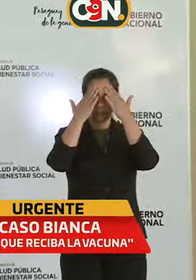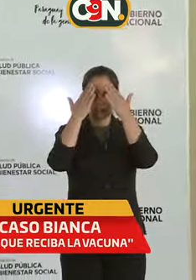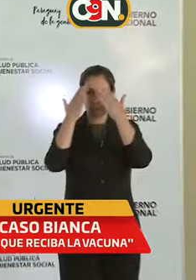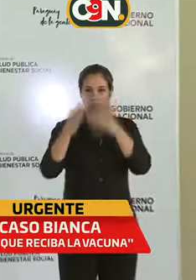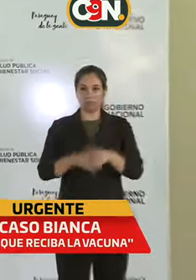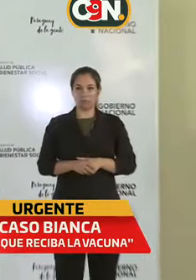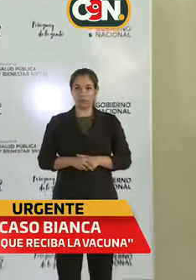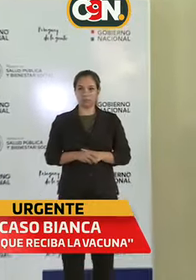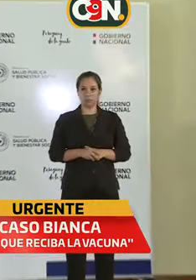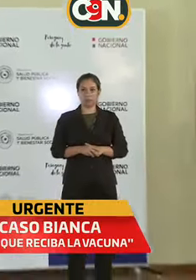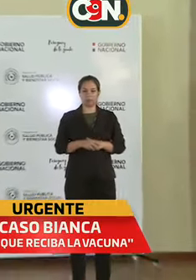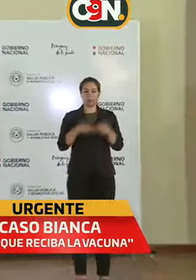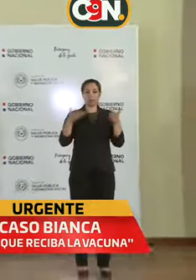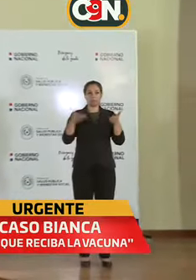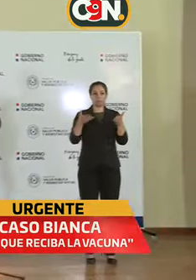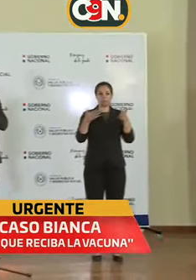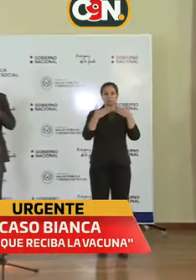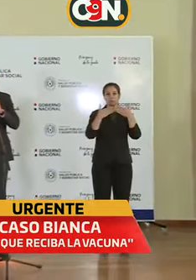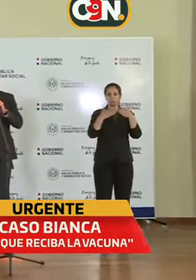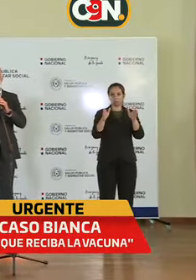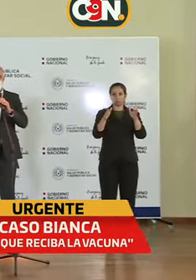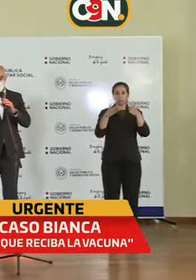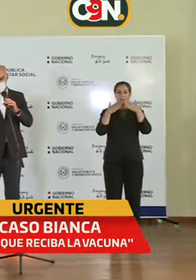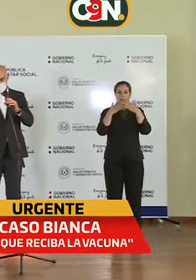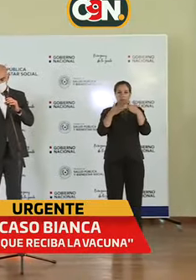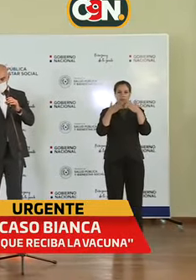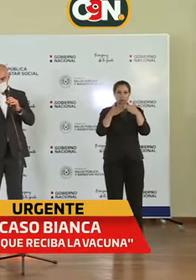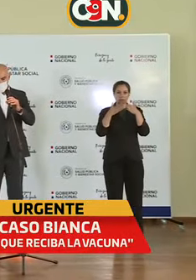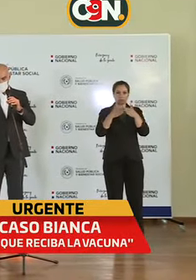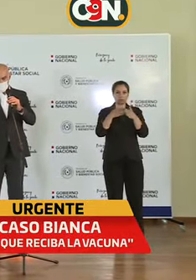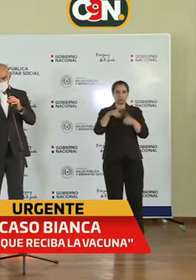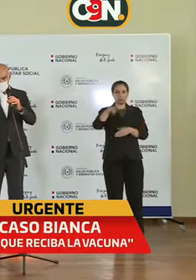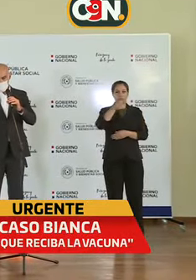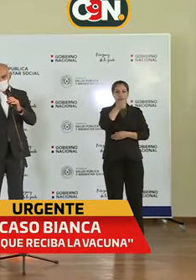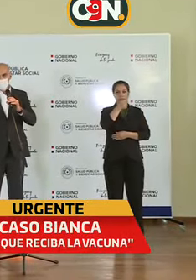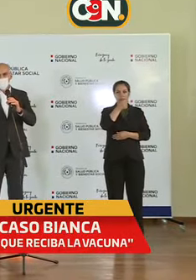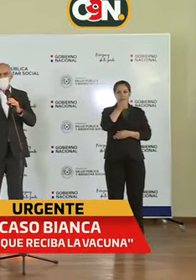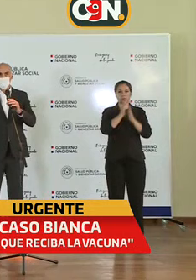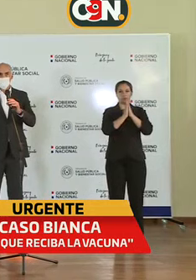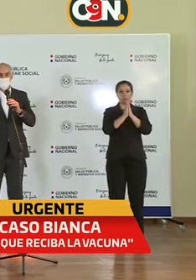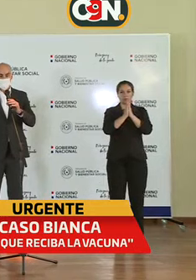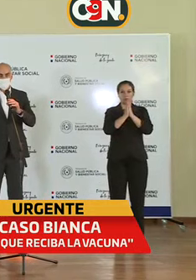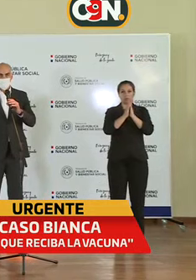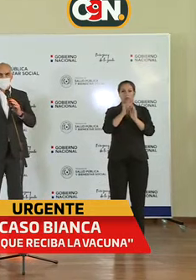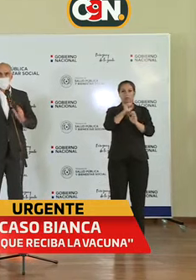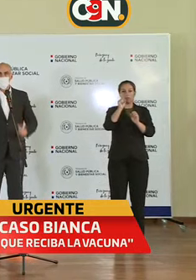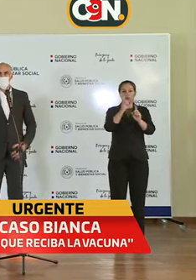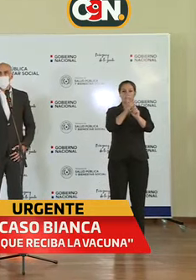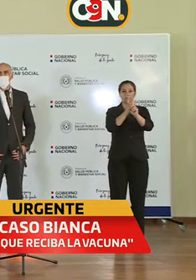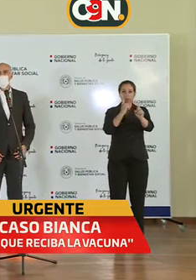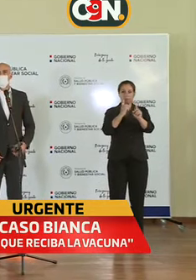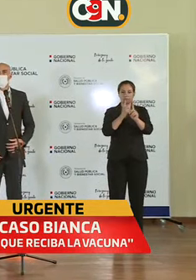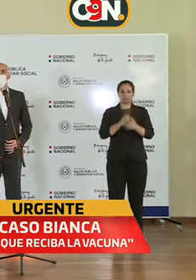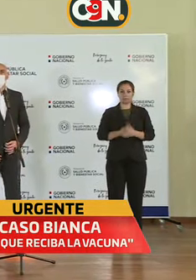A partir de este momento se habilita una ronda de consultas por parte de los medios de comunicación. Por favor, aquí si se pueden acercar.